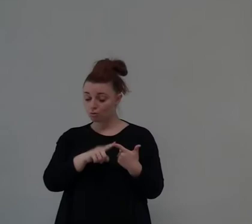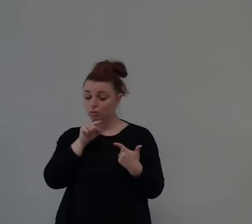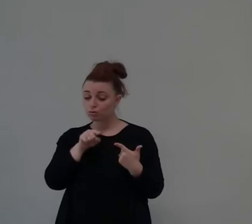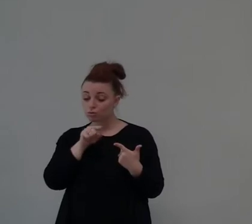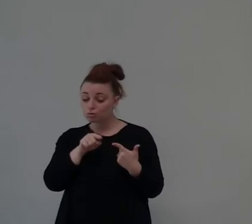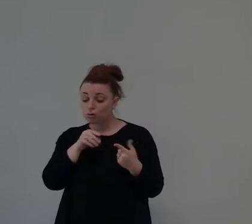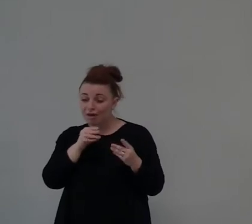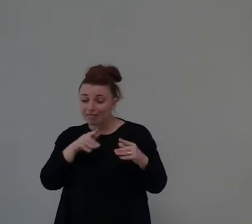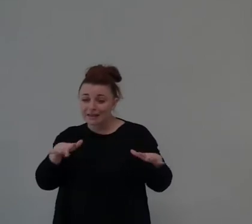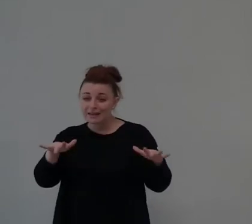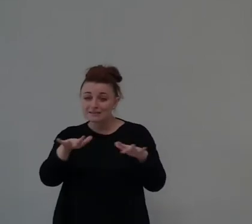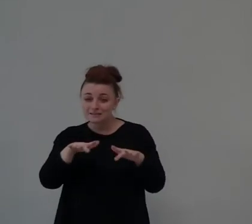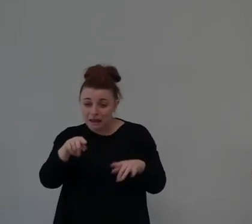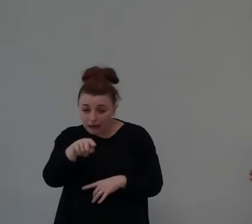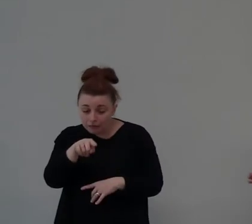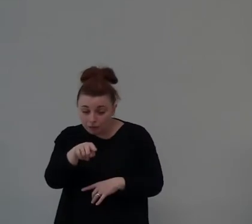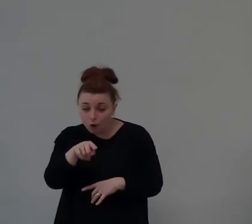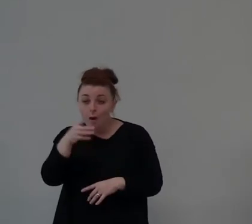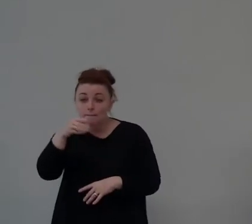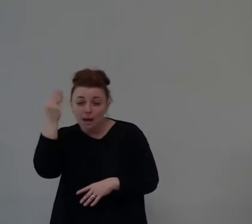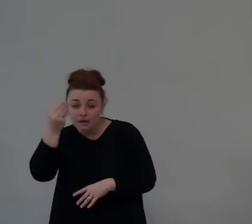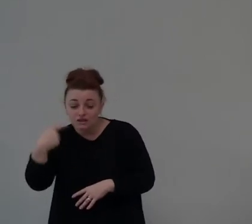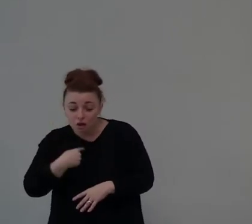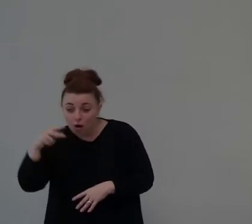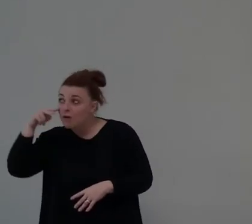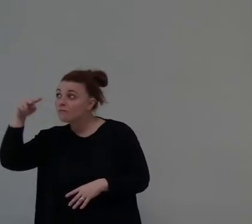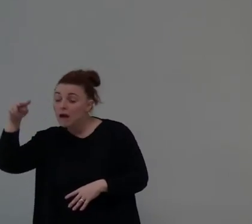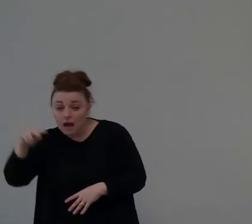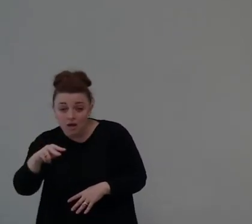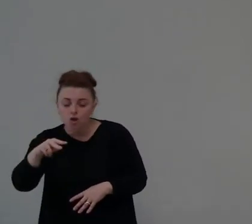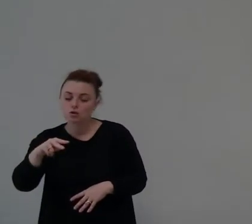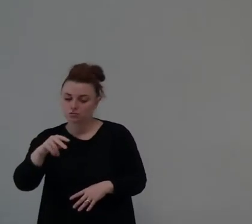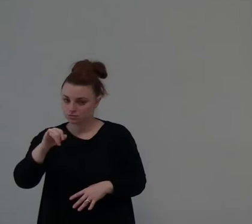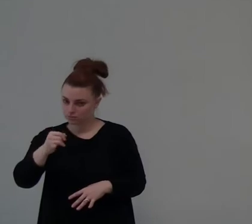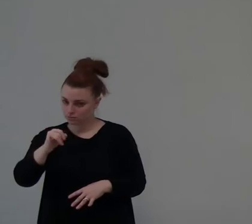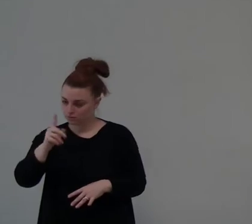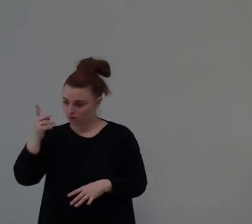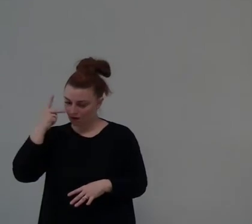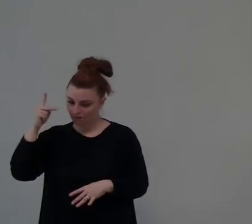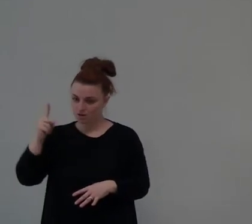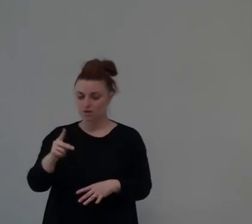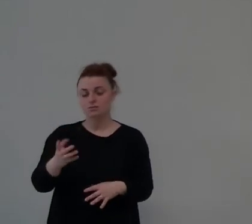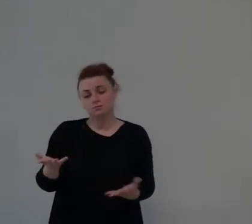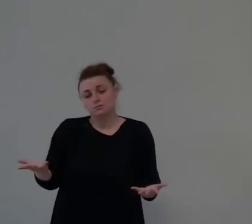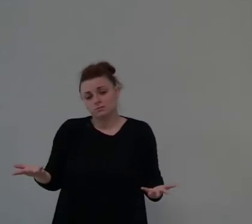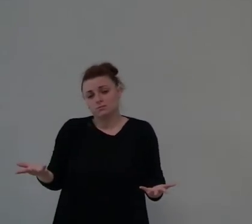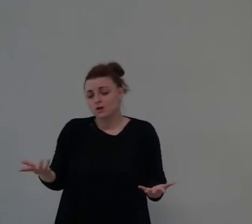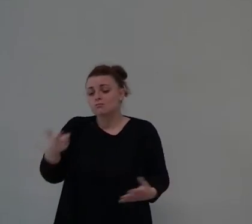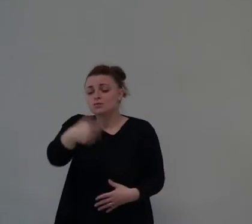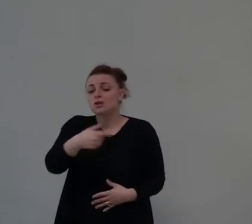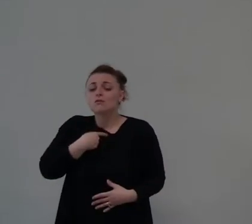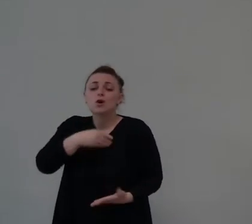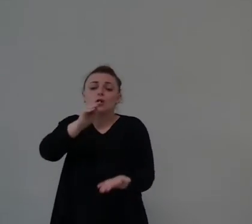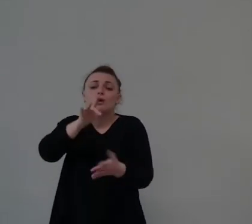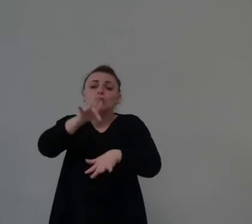non pensare che io non ti vedo, io ti vedo nel deserto, io ti vedo. Sei lì dove sono stato